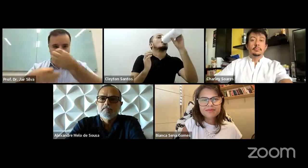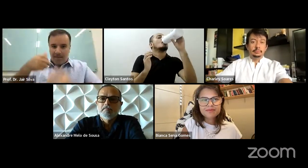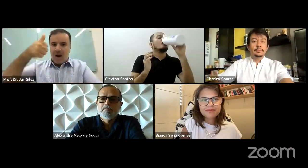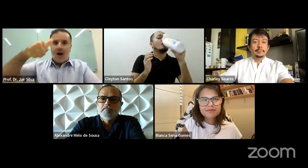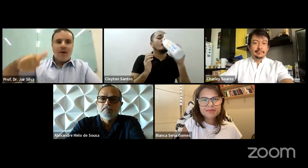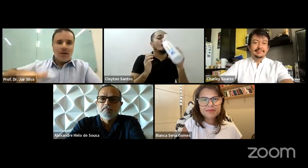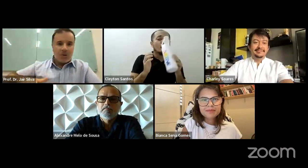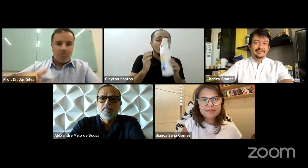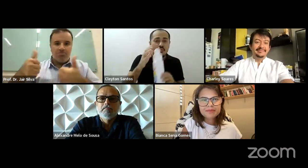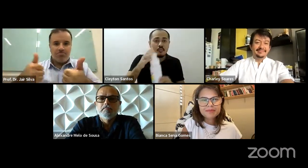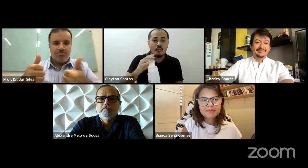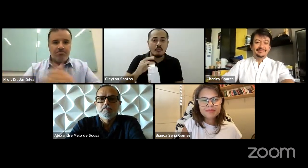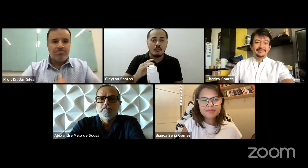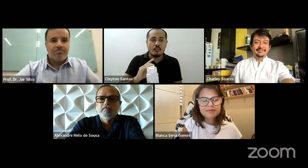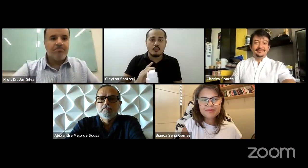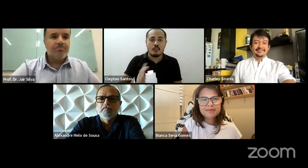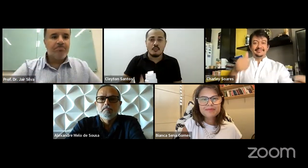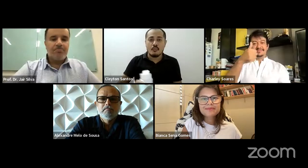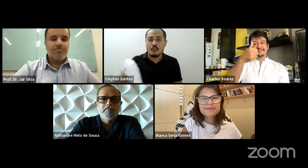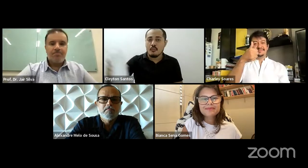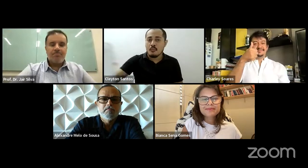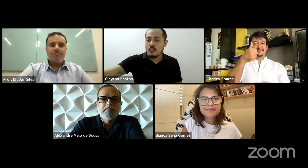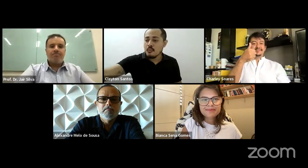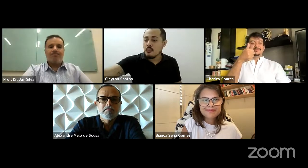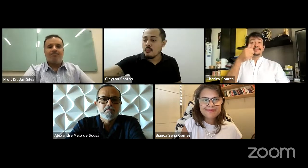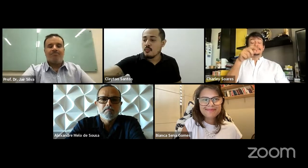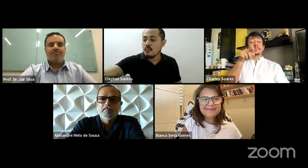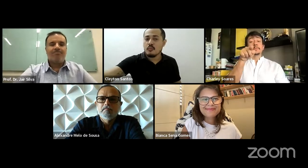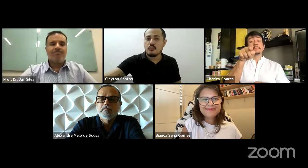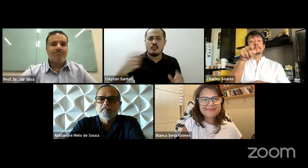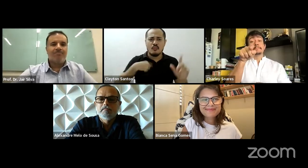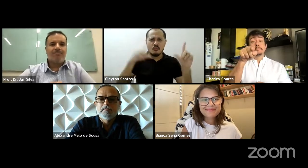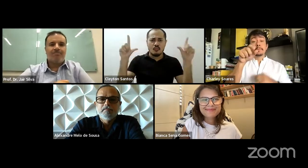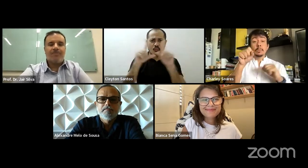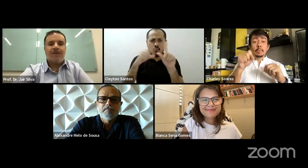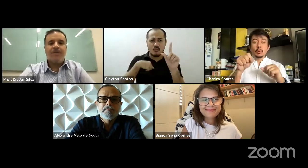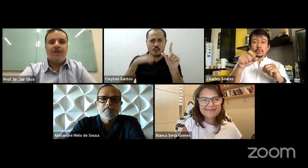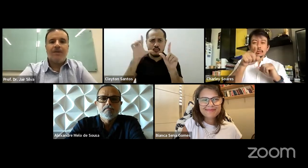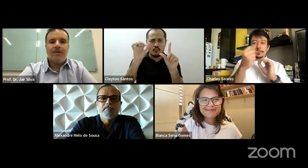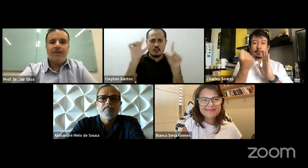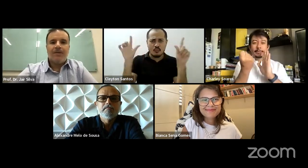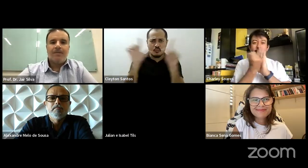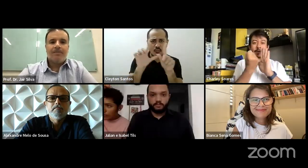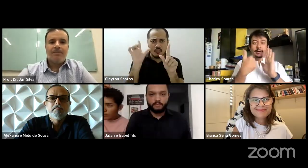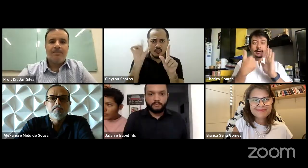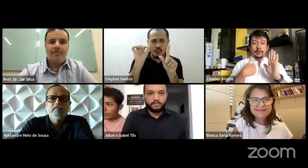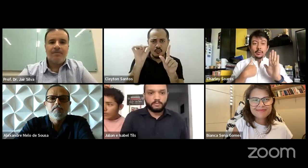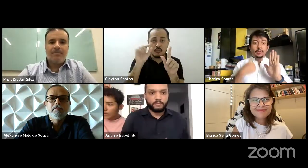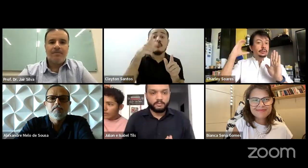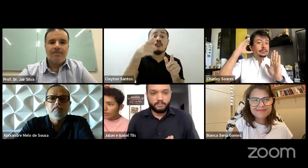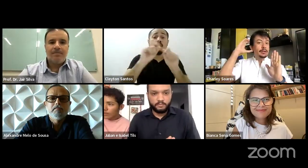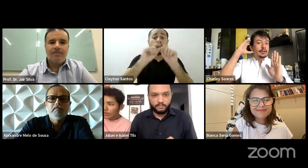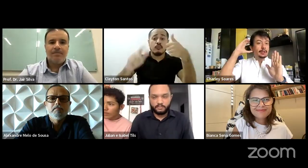estou muito. Gostaria de convidar o professor Charley para iniciar suas considerações sobre o trabalho.